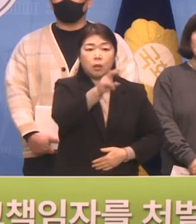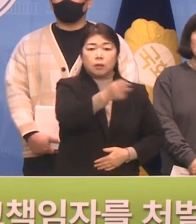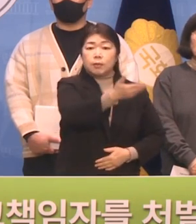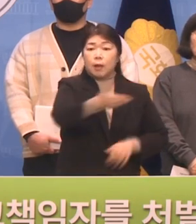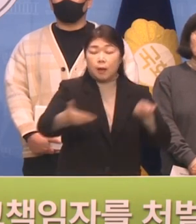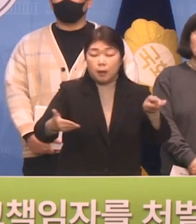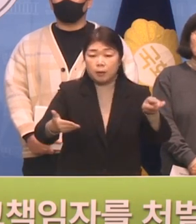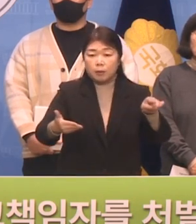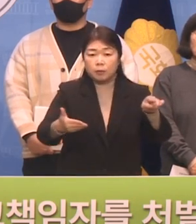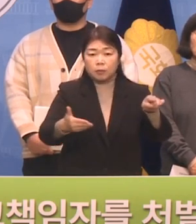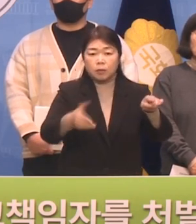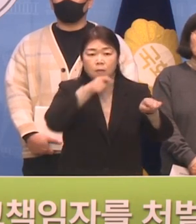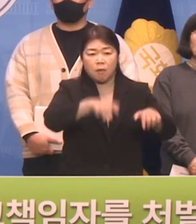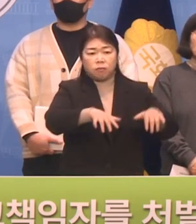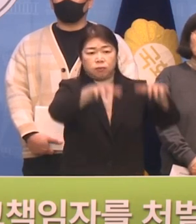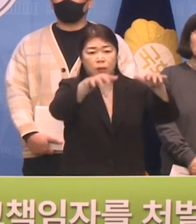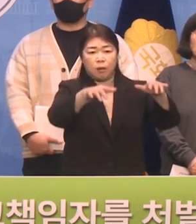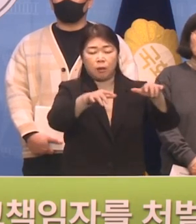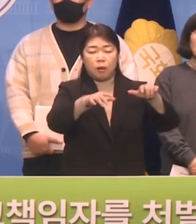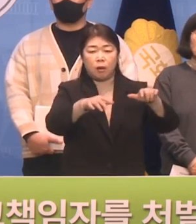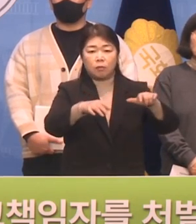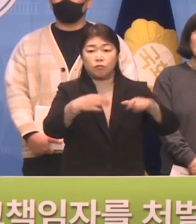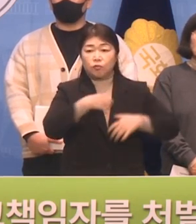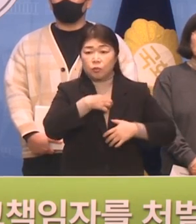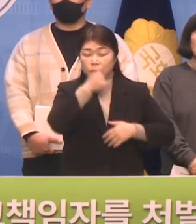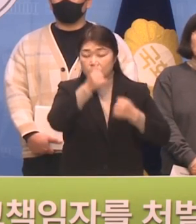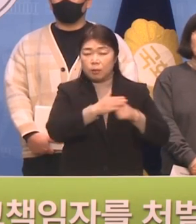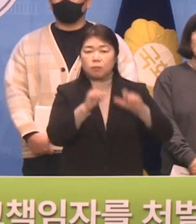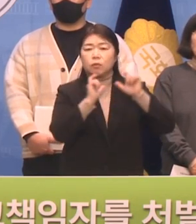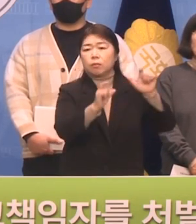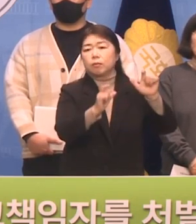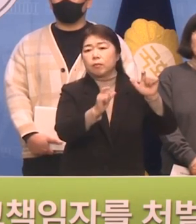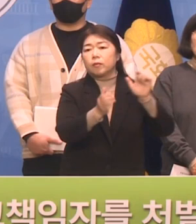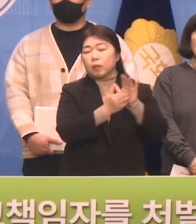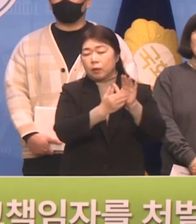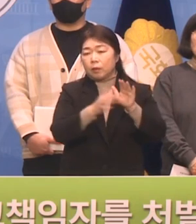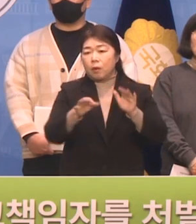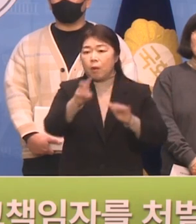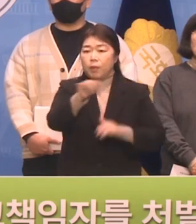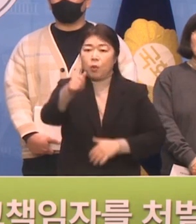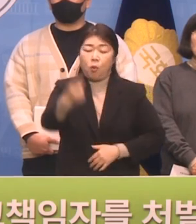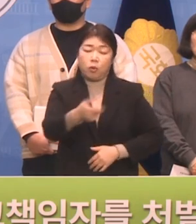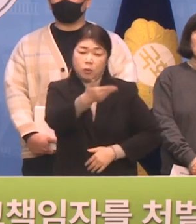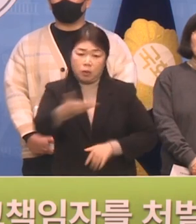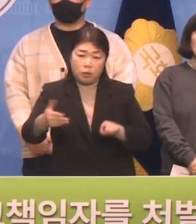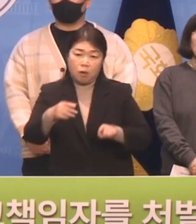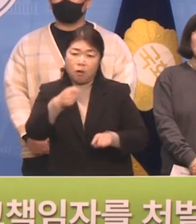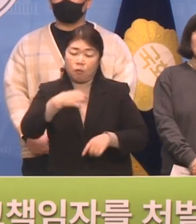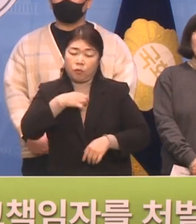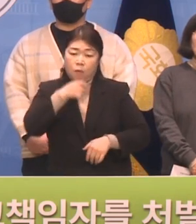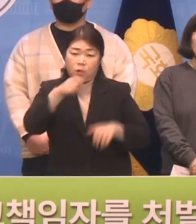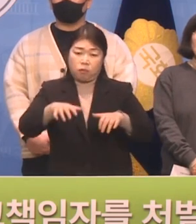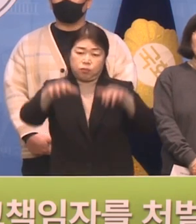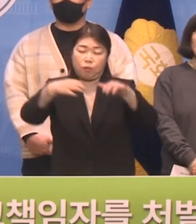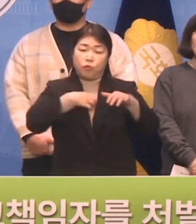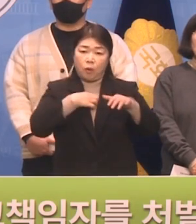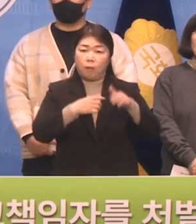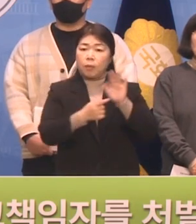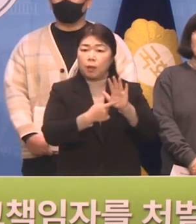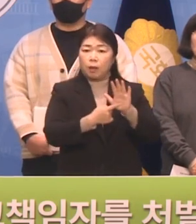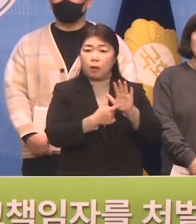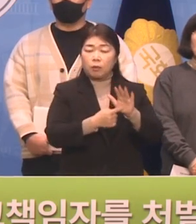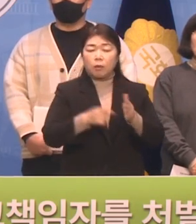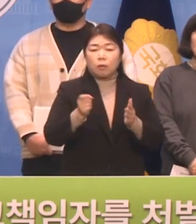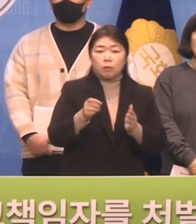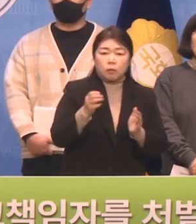미호총기 홍수주의보를 발령하였고 참사 당일인 7월 15일 새벽 4시에는 홍수경보를 그리고 2시간